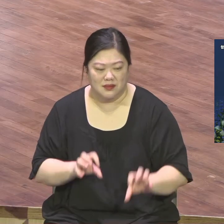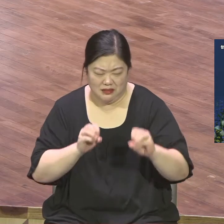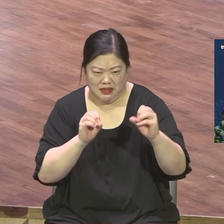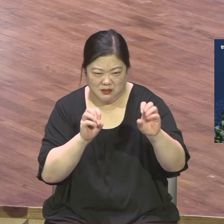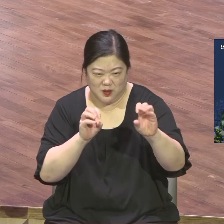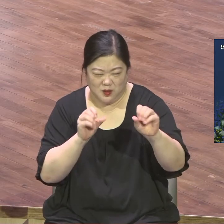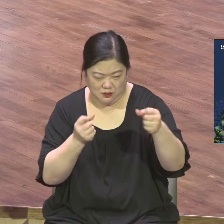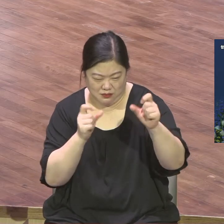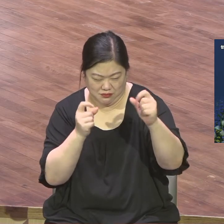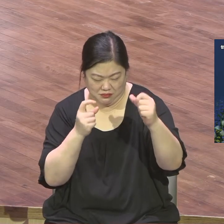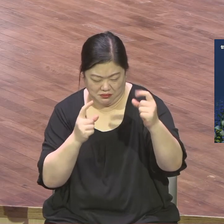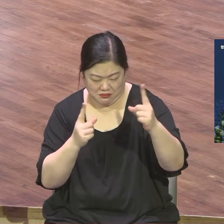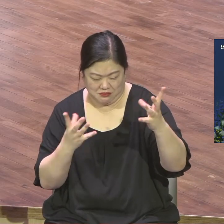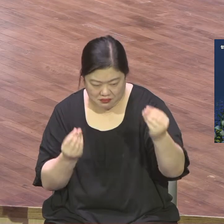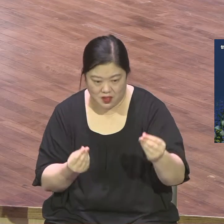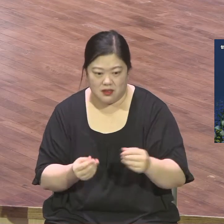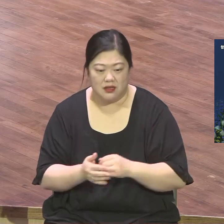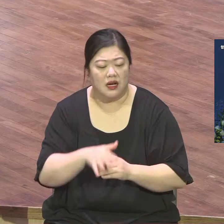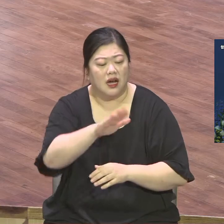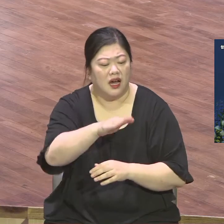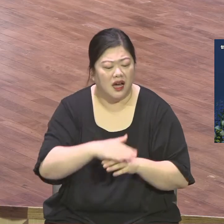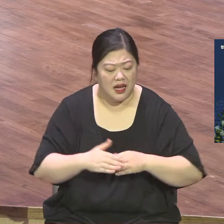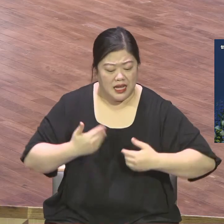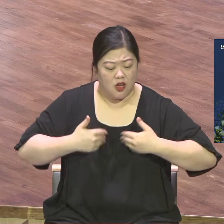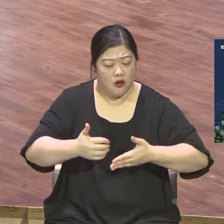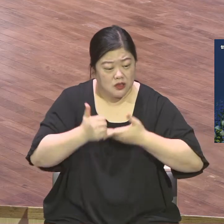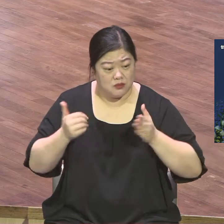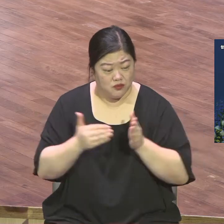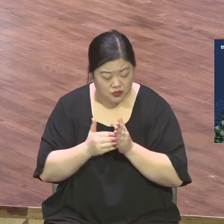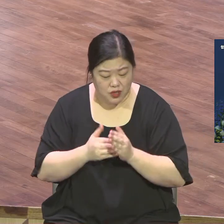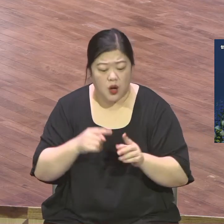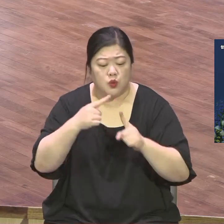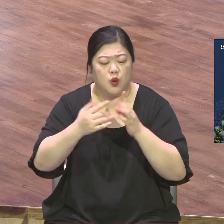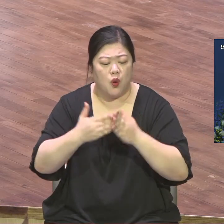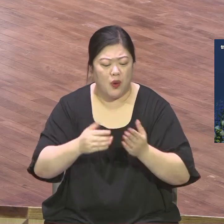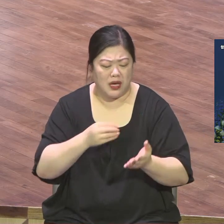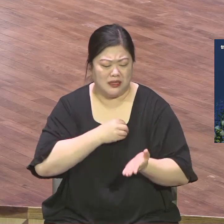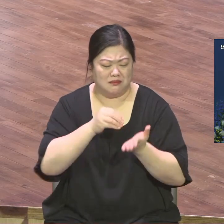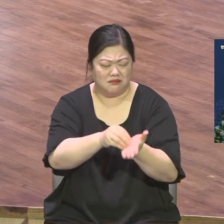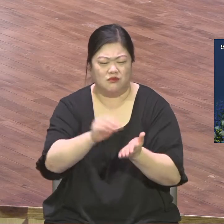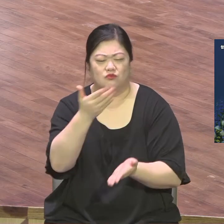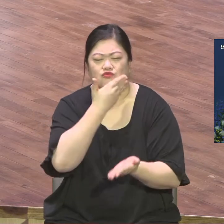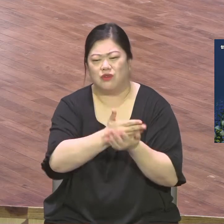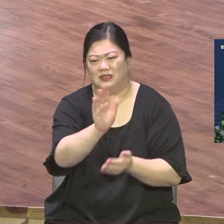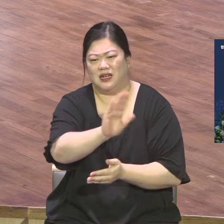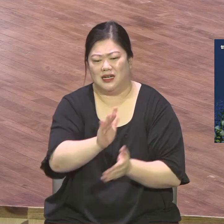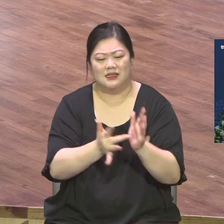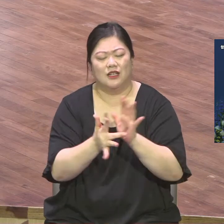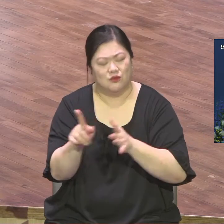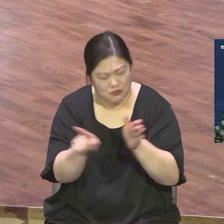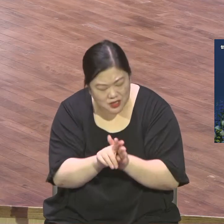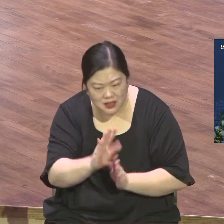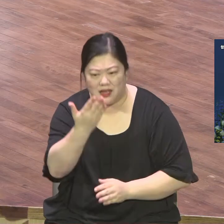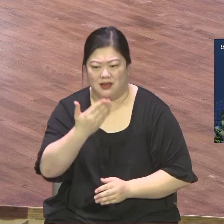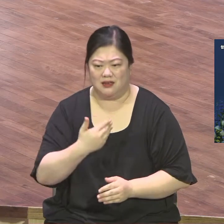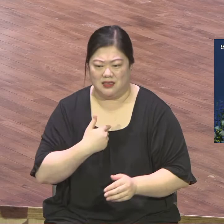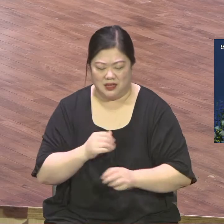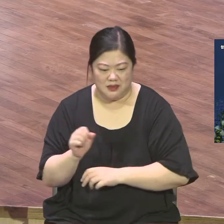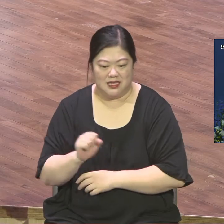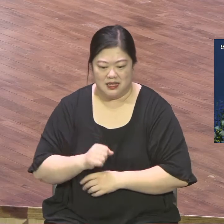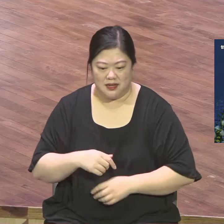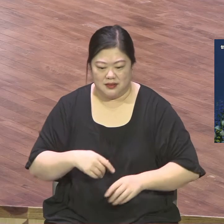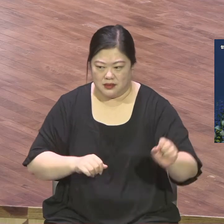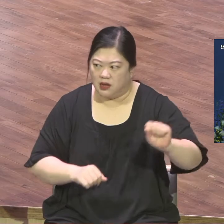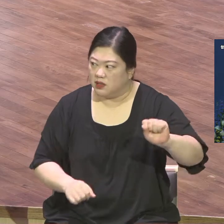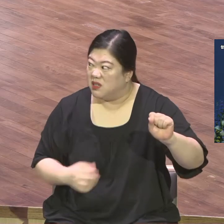어딨냐. 교회 나간다고 구원받는 것이 아니고 예수를 믿어야 구원받아. 예수를 믿어야 돼. 예수를 영접해서 하나님